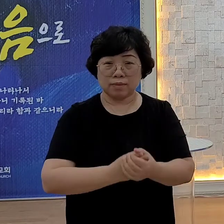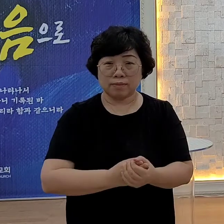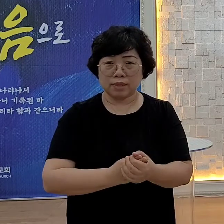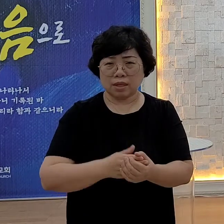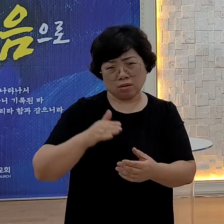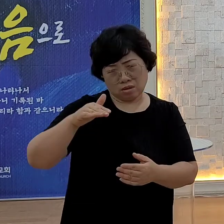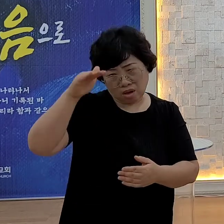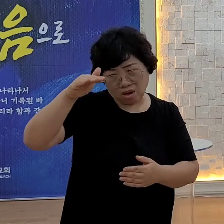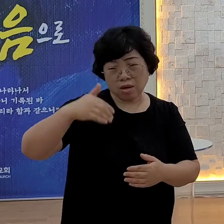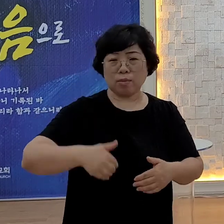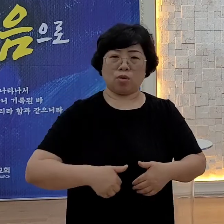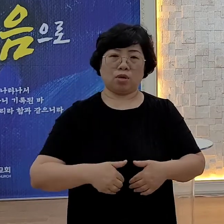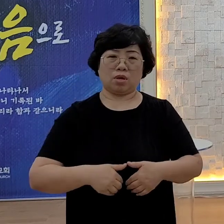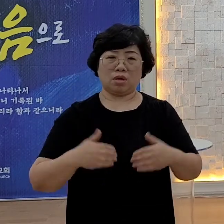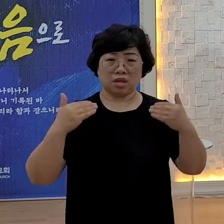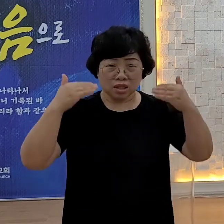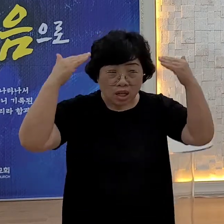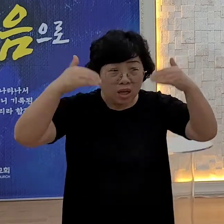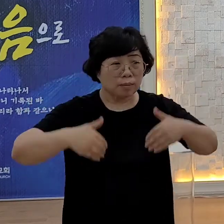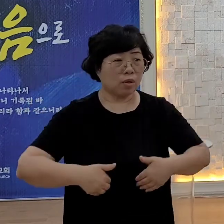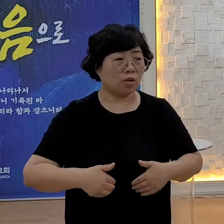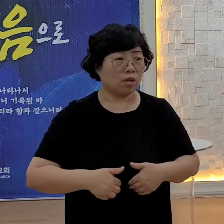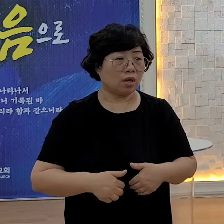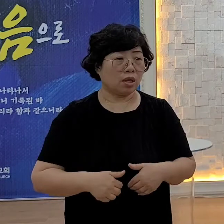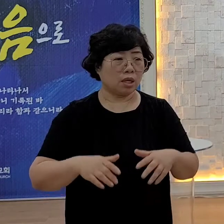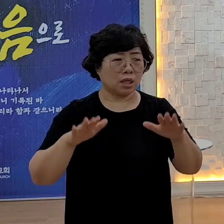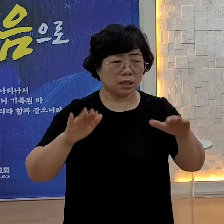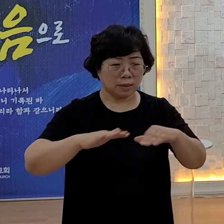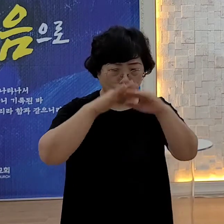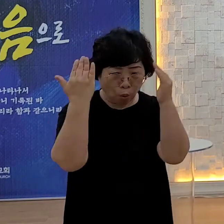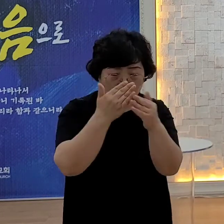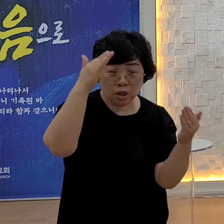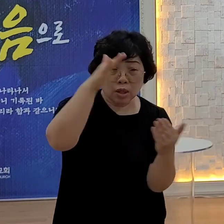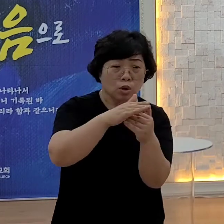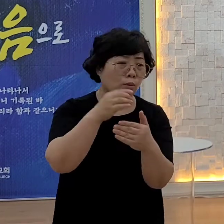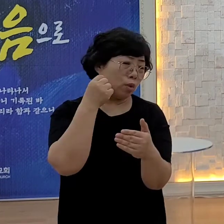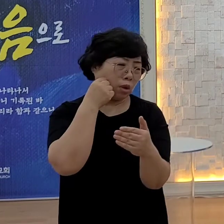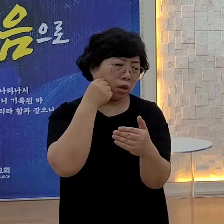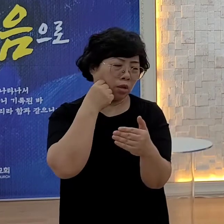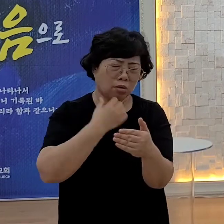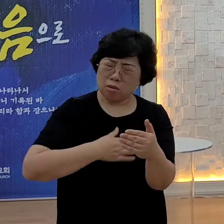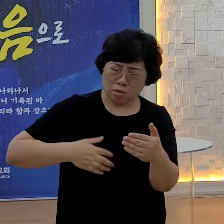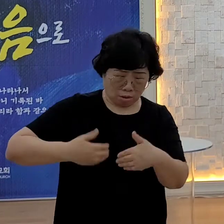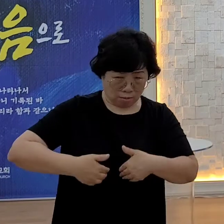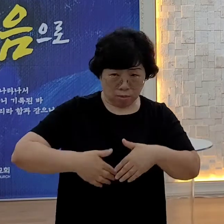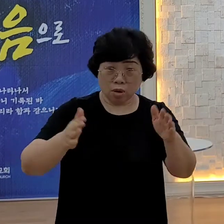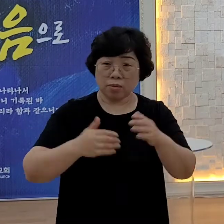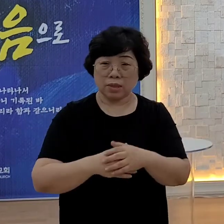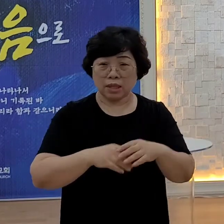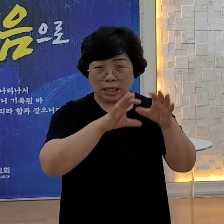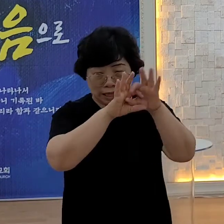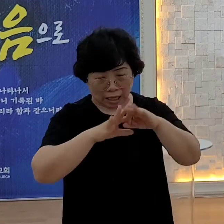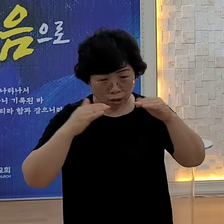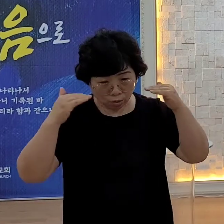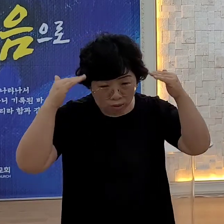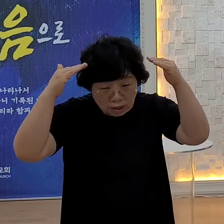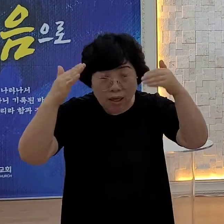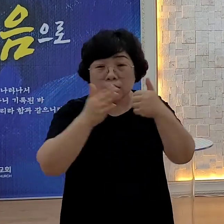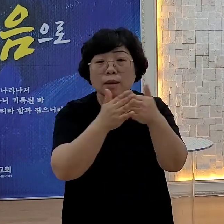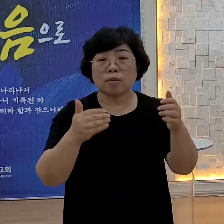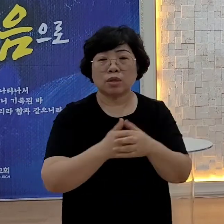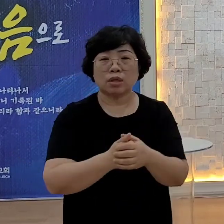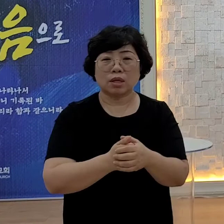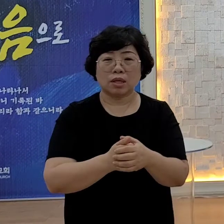돼요. 그리고 지금 우리가 완성이 안 됐다고 해서 걱정하지 마. 자라가는 거예요. 그래서 그